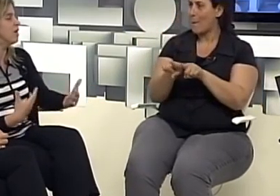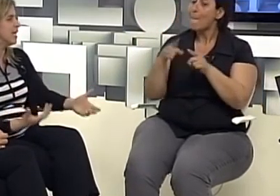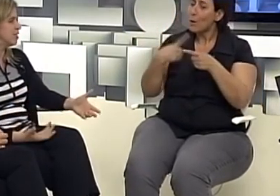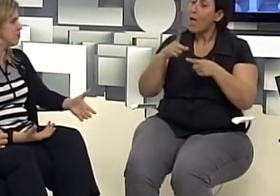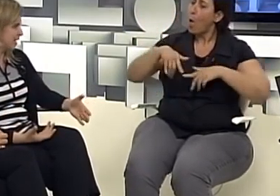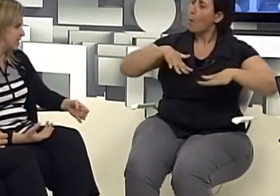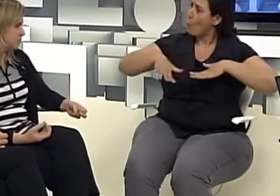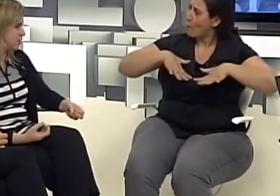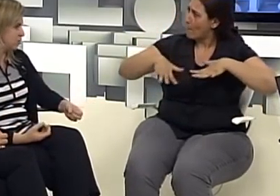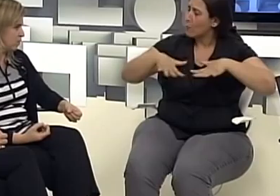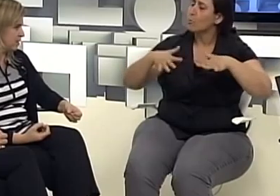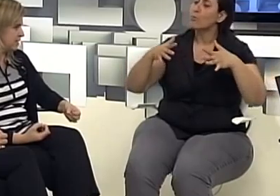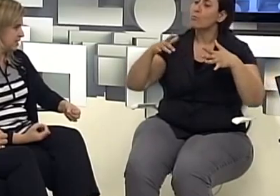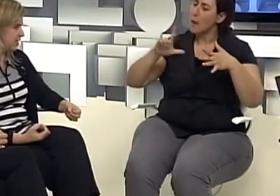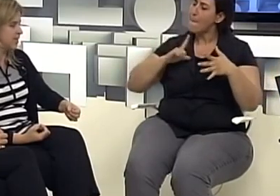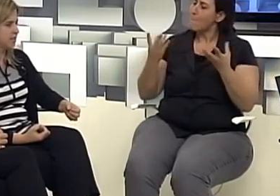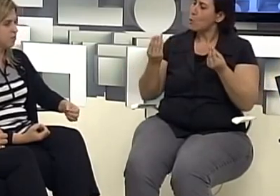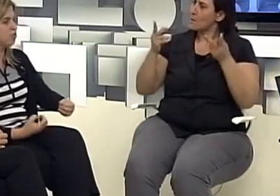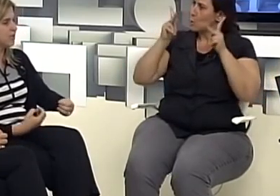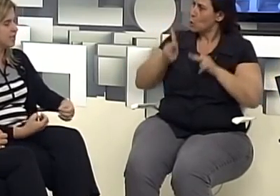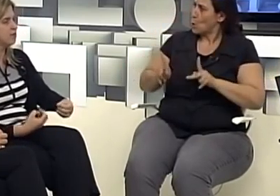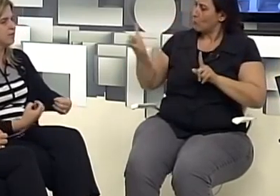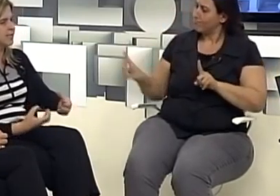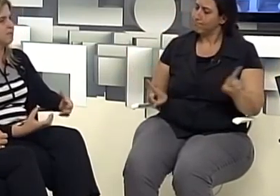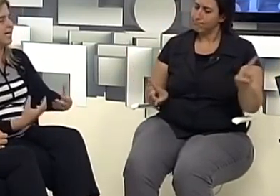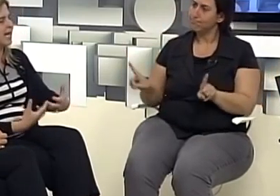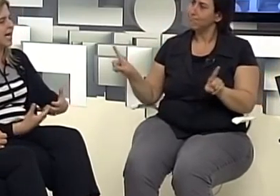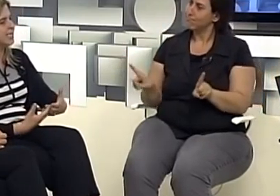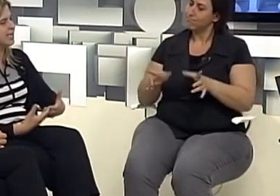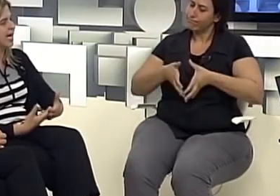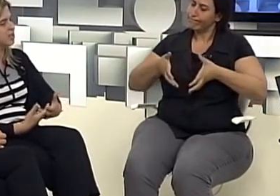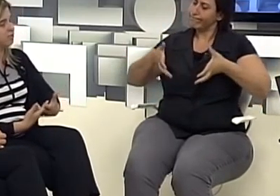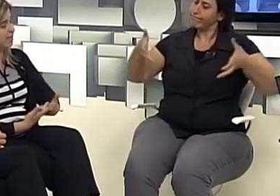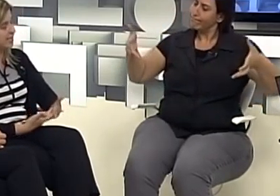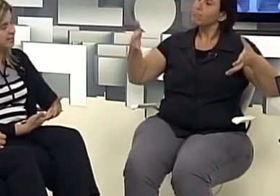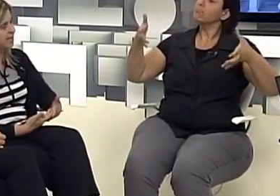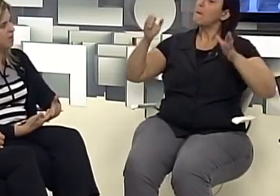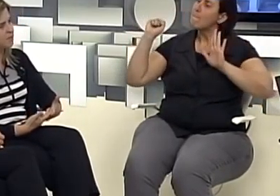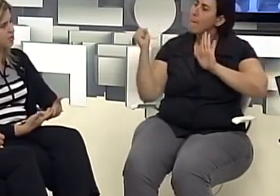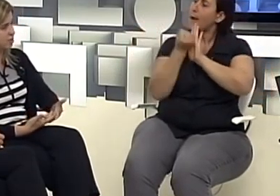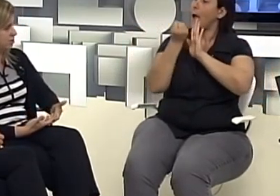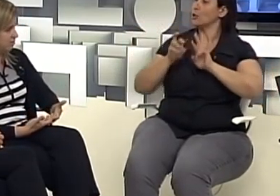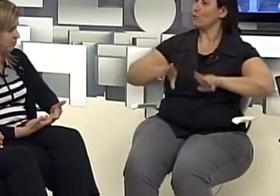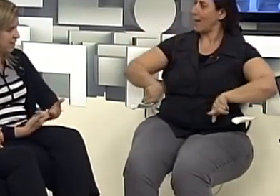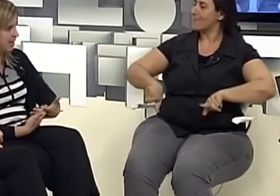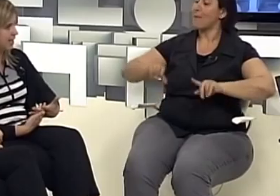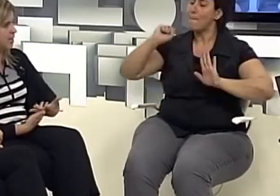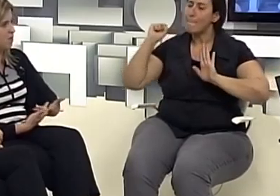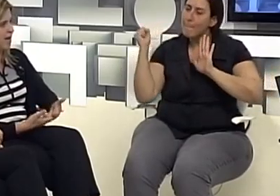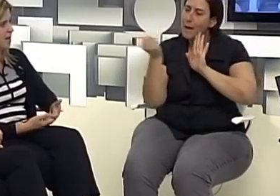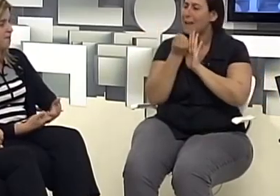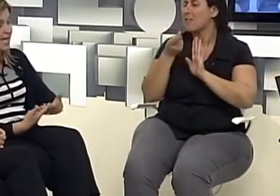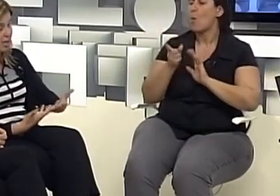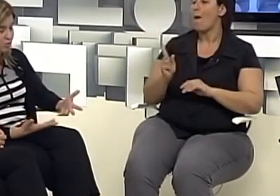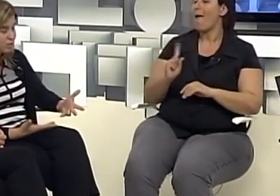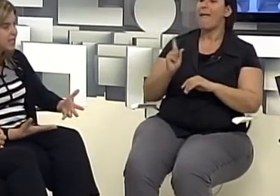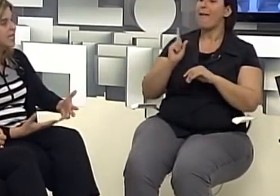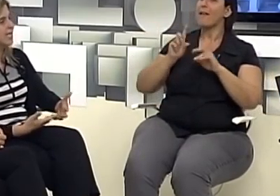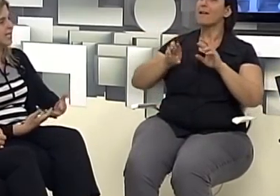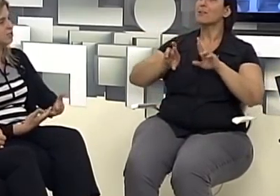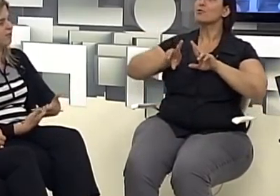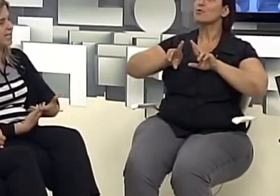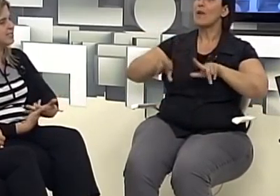está congregando mais pessoas e procurando, sim, marcar que a diferença, ela não é pejorativa, ela não é